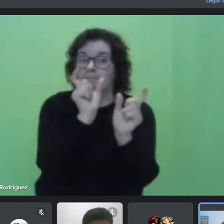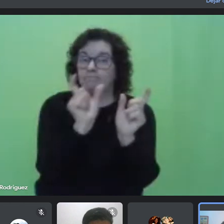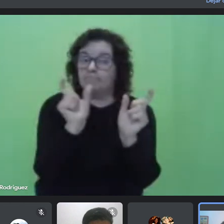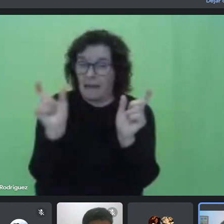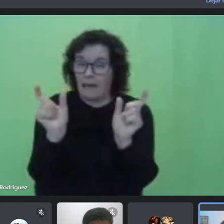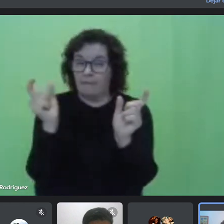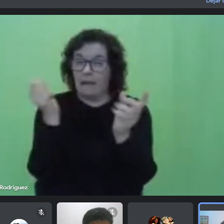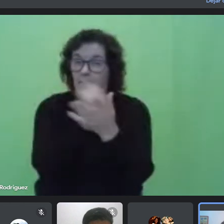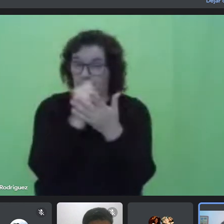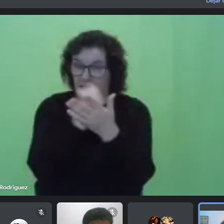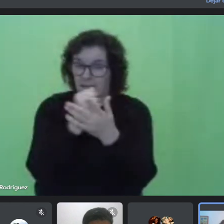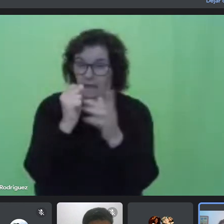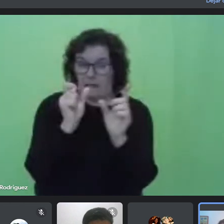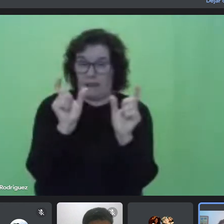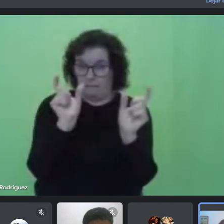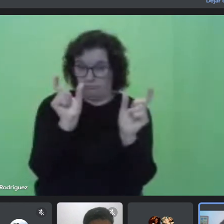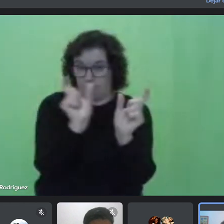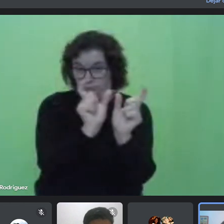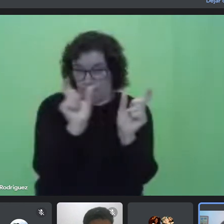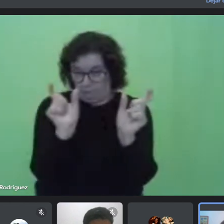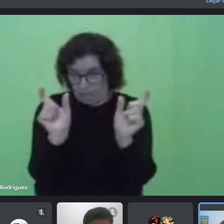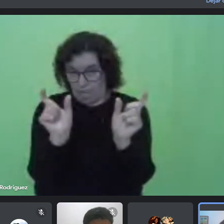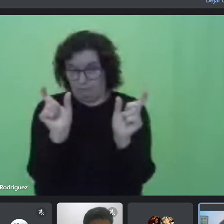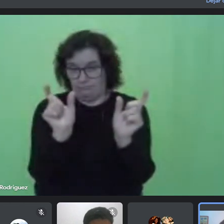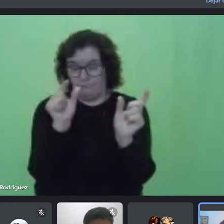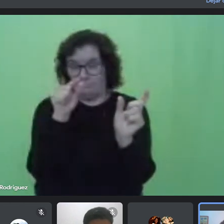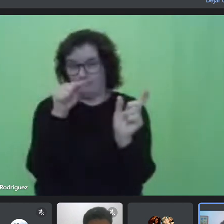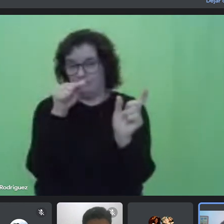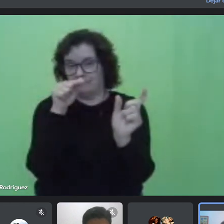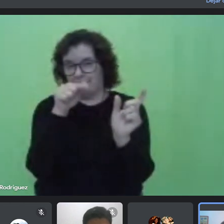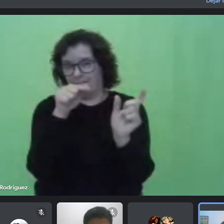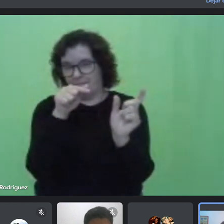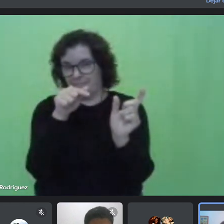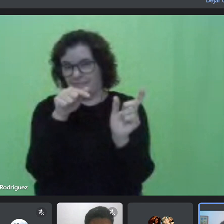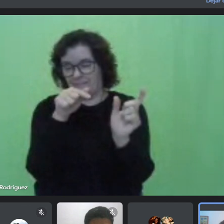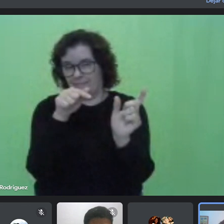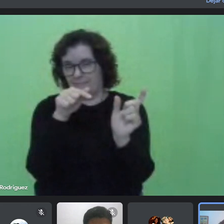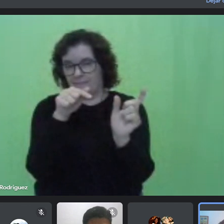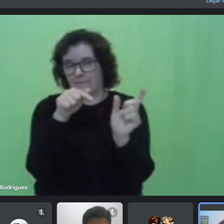decir, lo podemos poner adelante o después. Entonces,